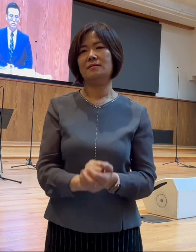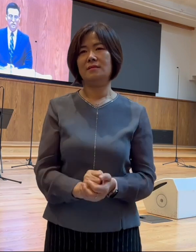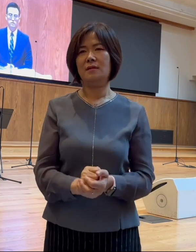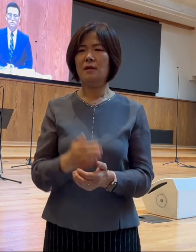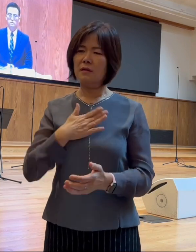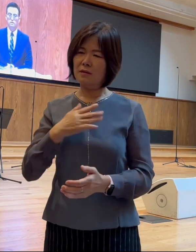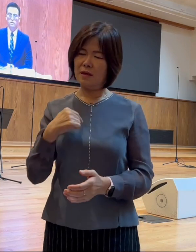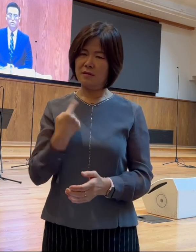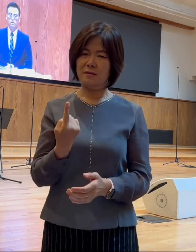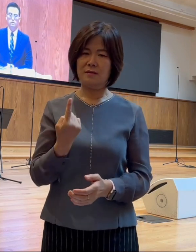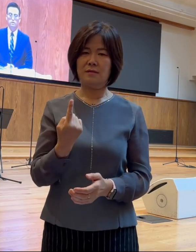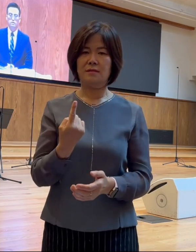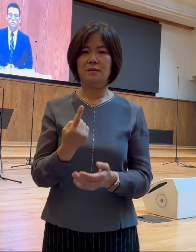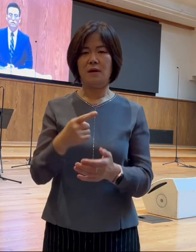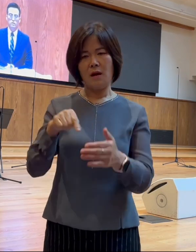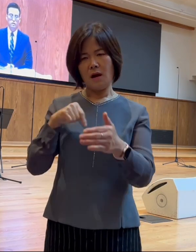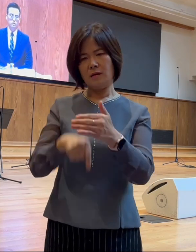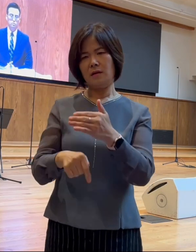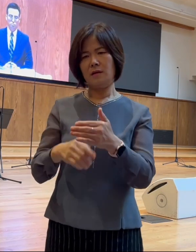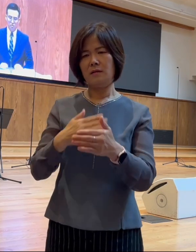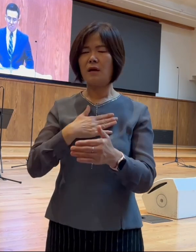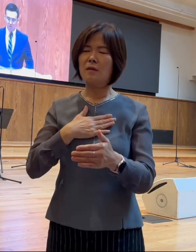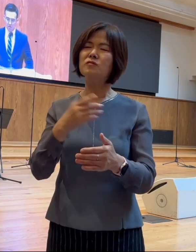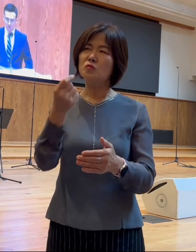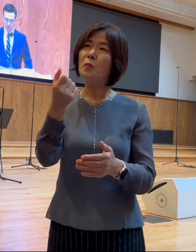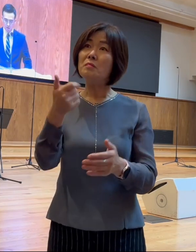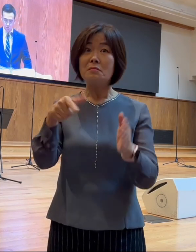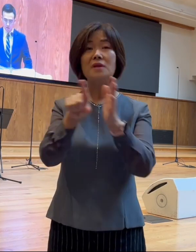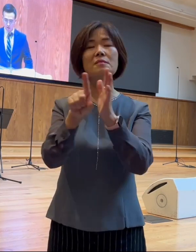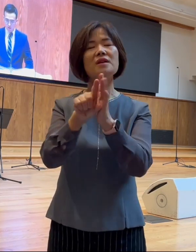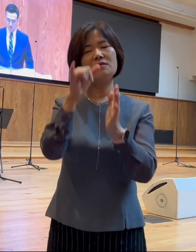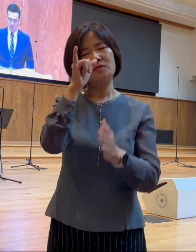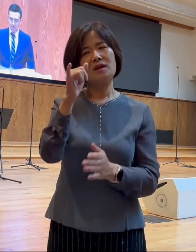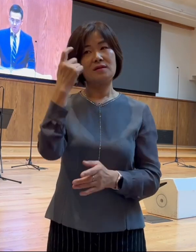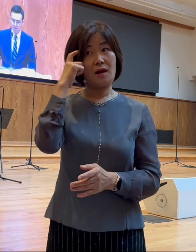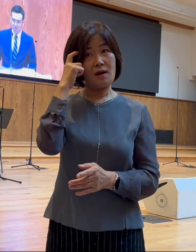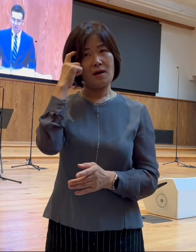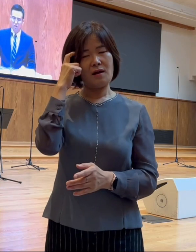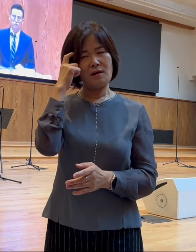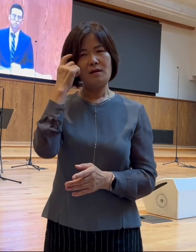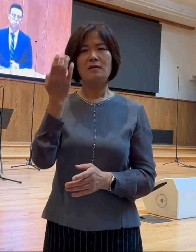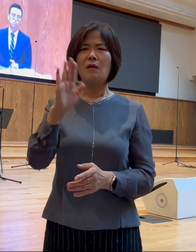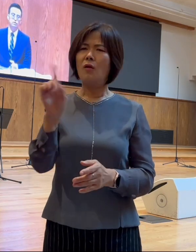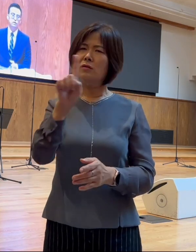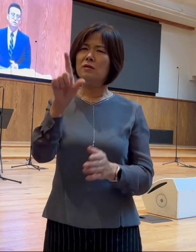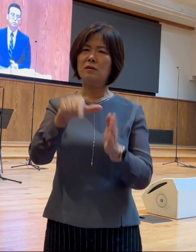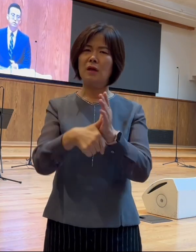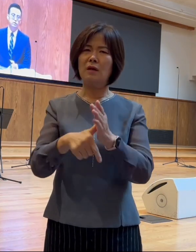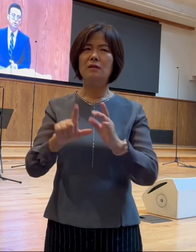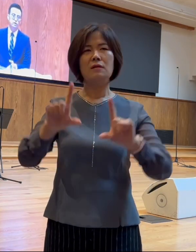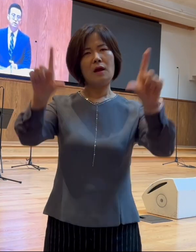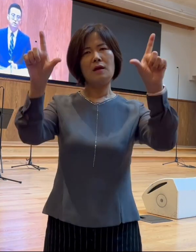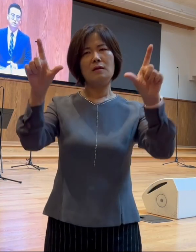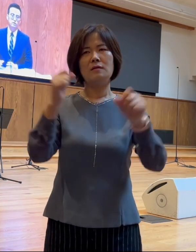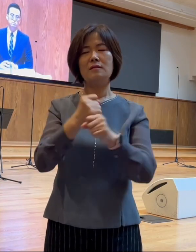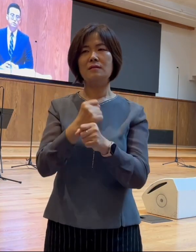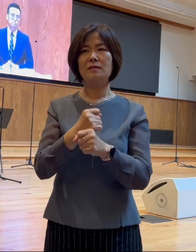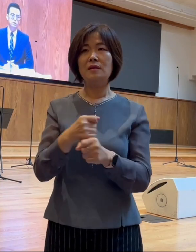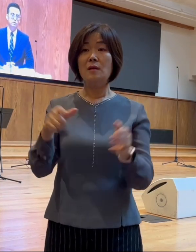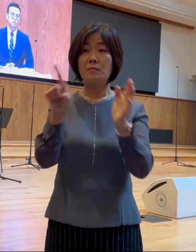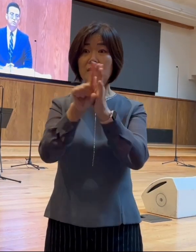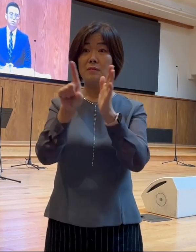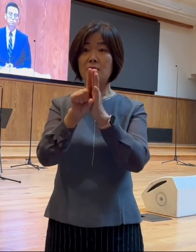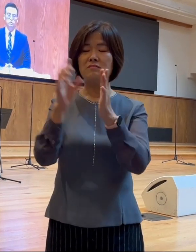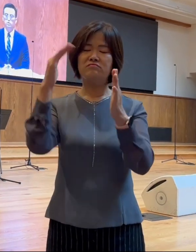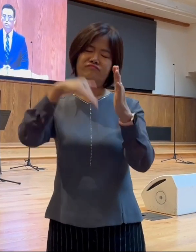내 자신 안에 내가 그래도 좀 믿음이 있구나 싶다가, 또 어떤 날에는 왜 이렇게 내